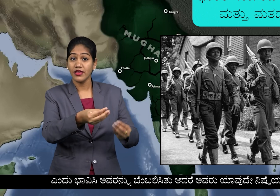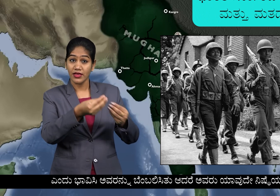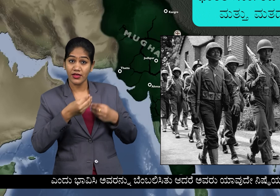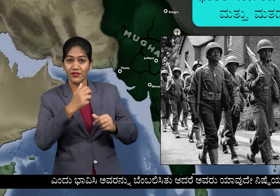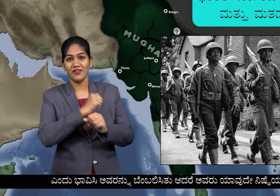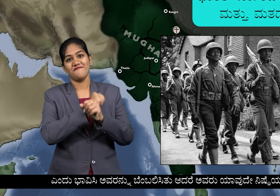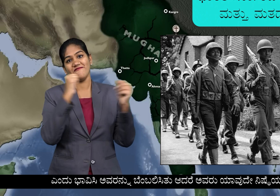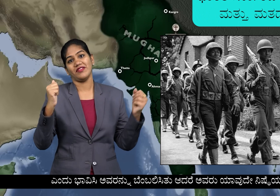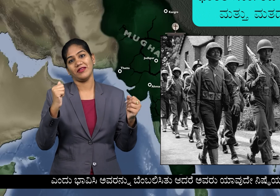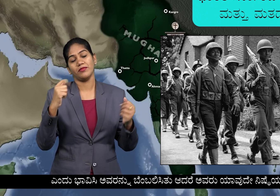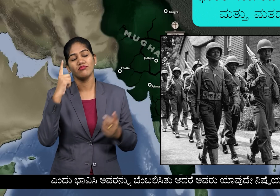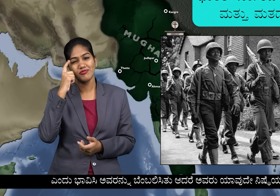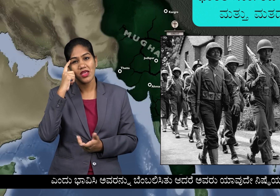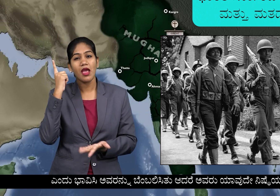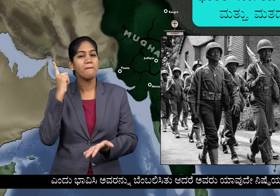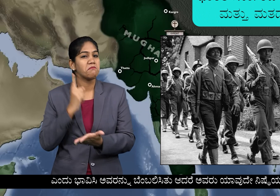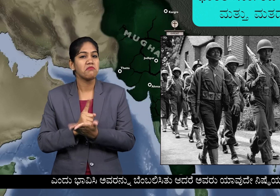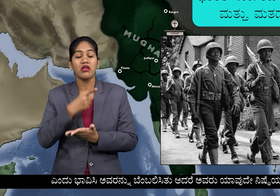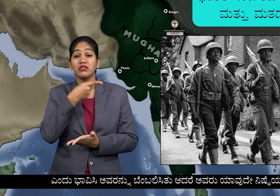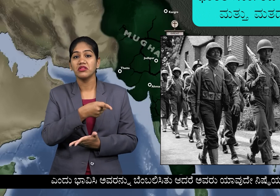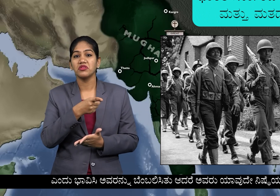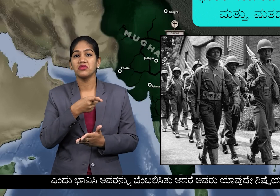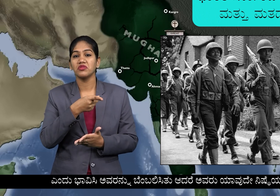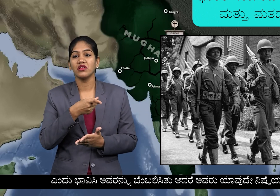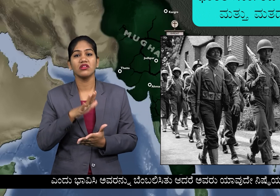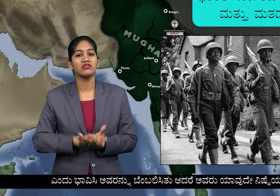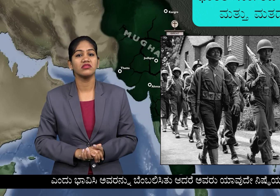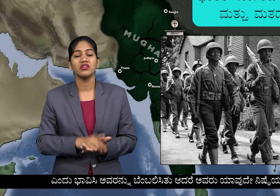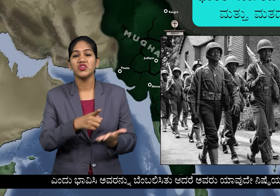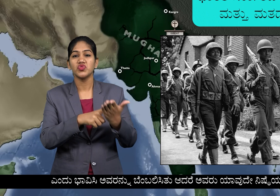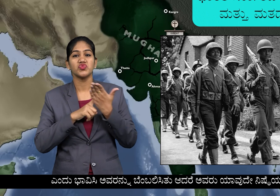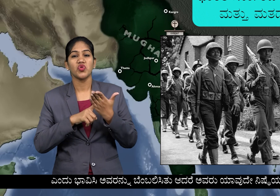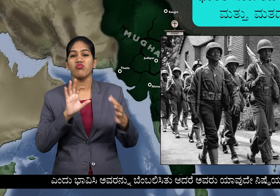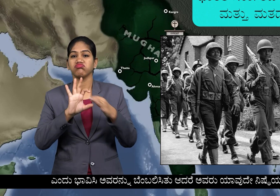ಆದರೆ ಅವರು ಯಾವುದೇ ನಿಷ್ಠೆಯನ್ನು ತೋರಿಸಲಿಲ್ಲ.